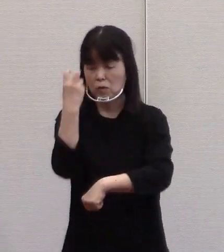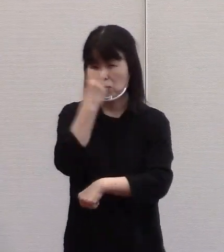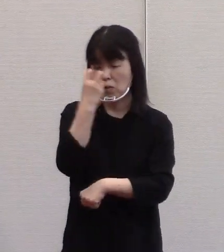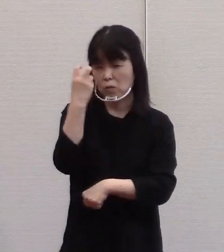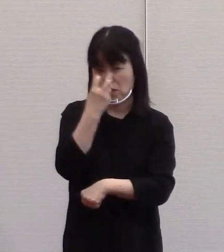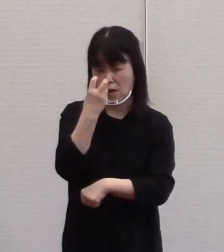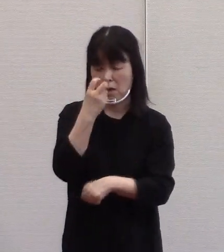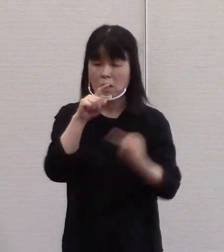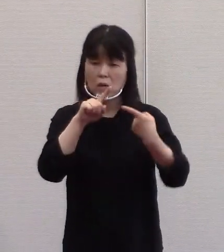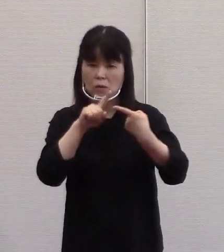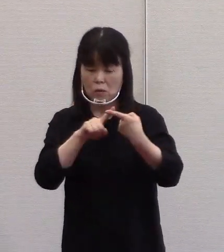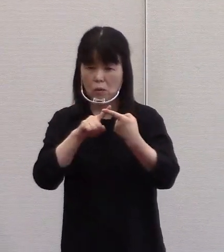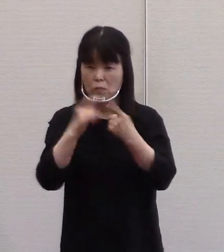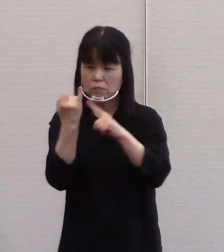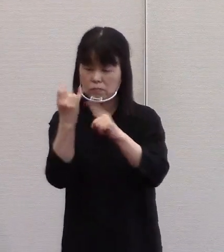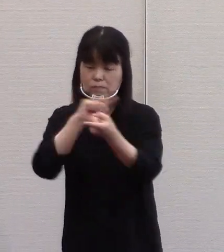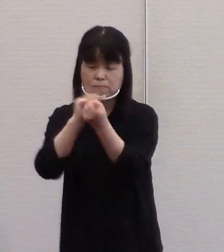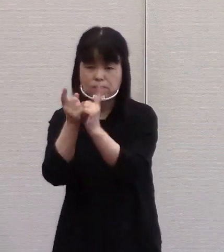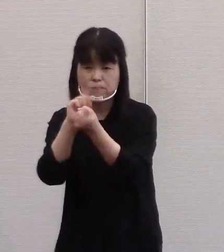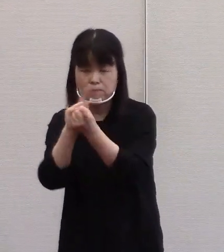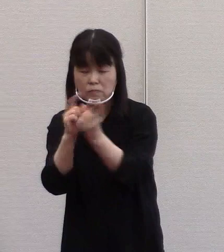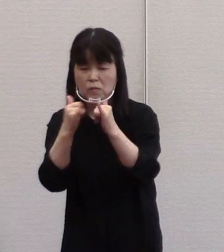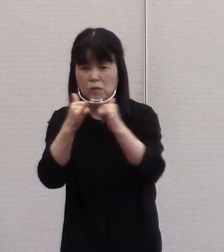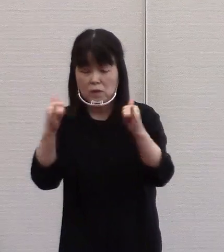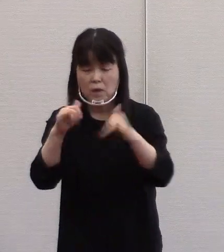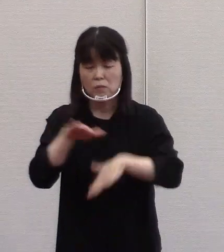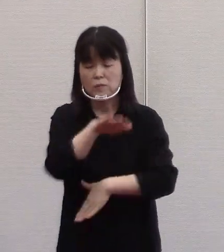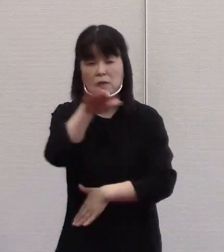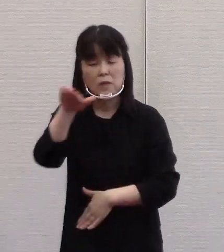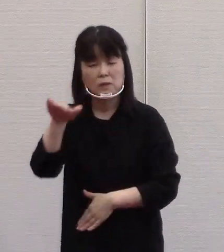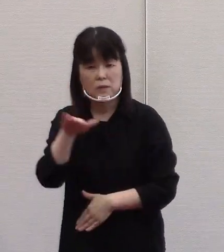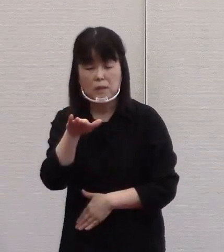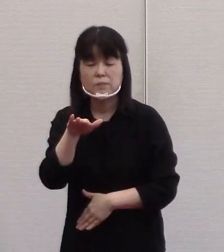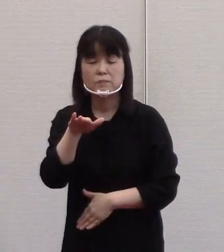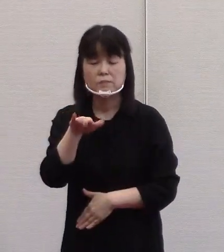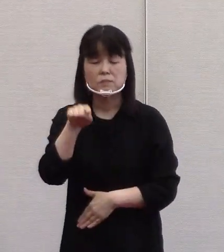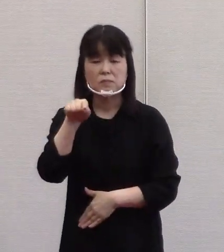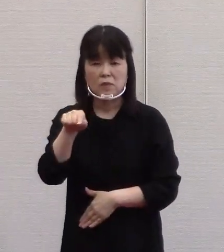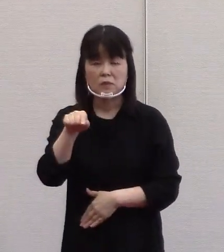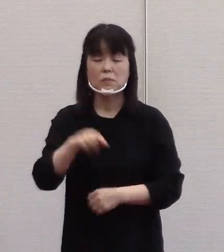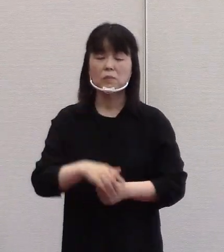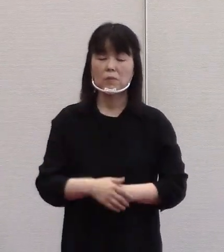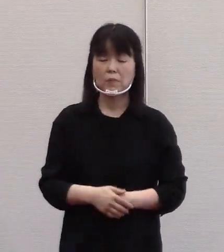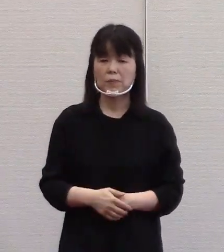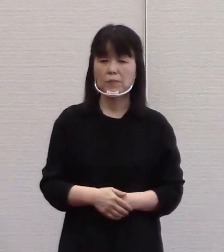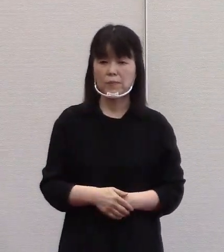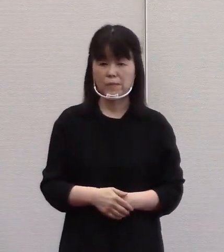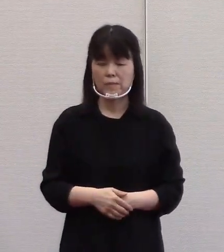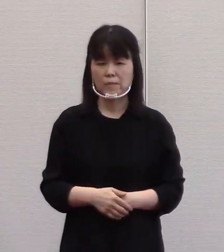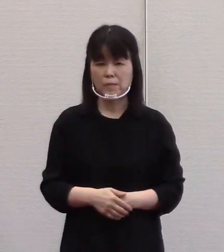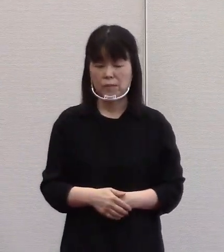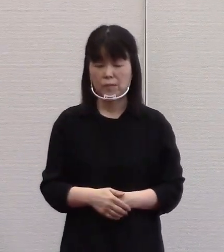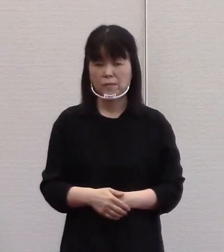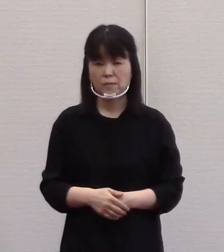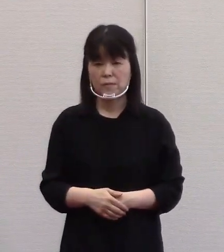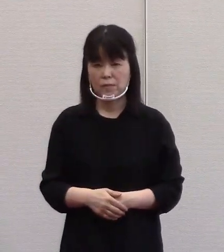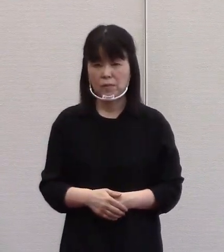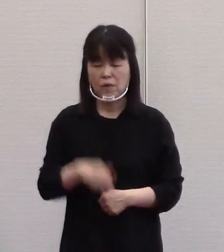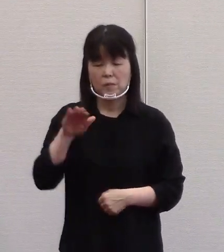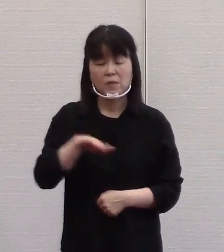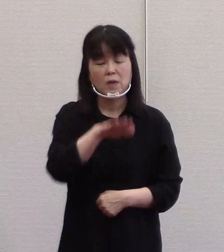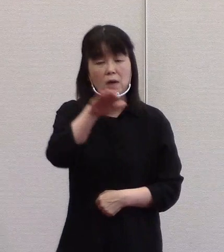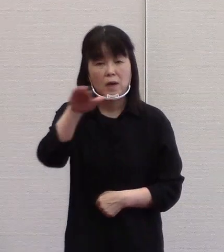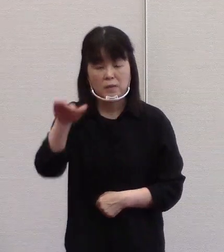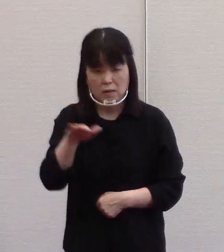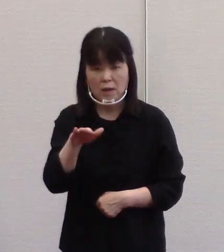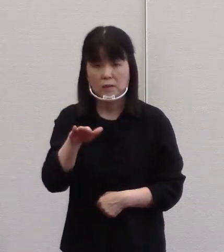厚接触者と思われる皆さんが、その全ての皆さんがですね、PCR 検査が